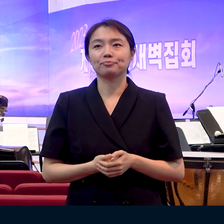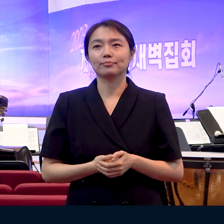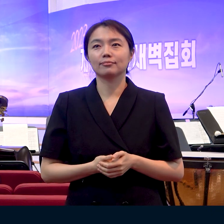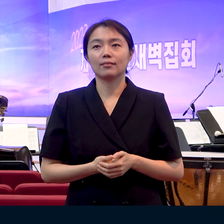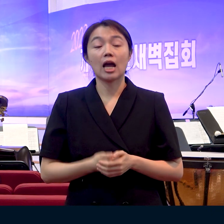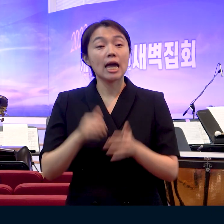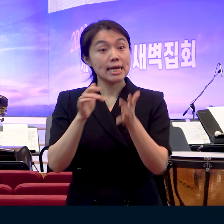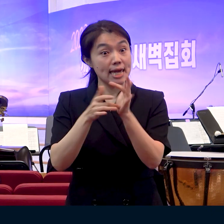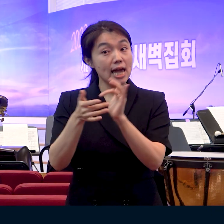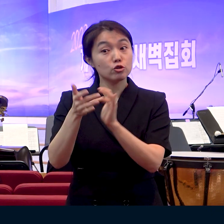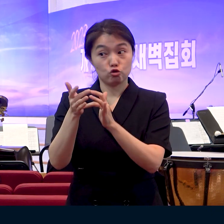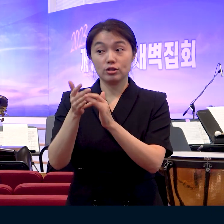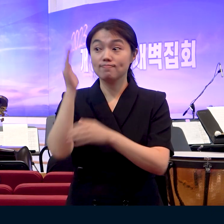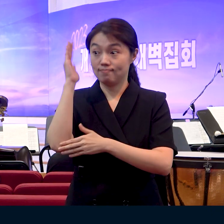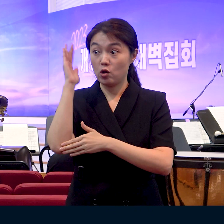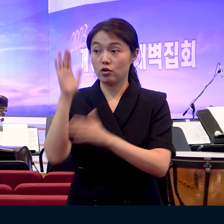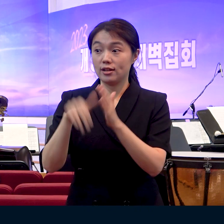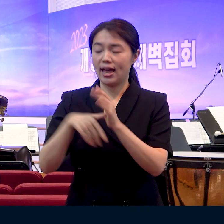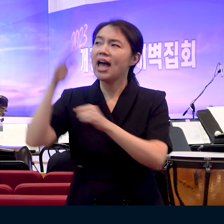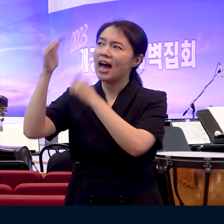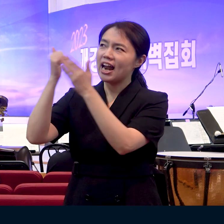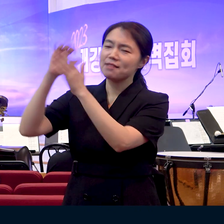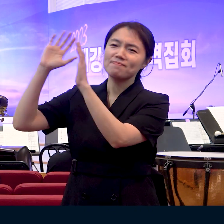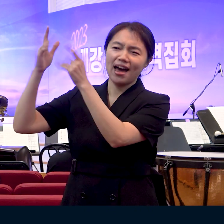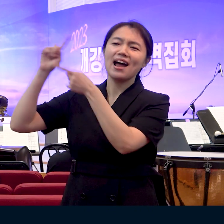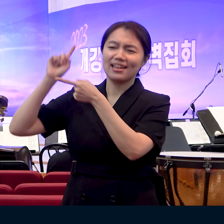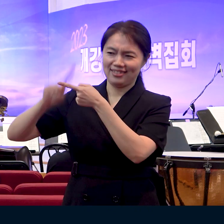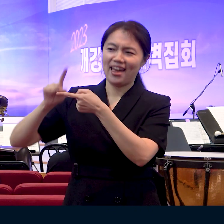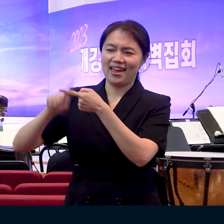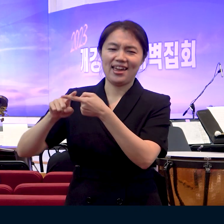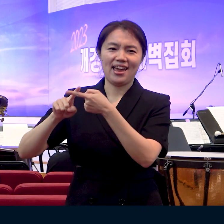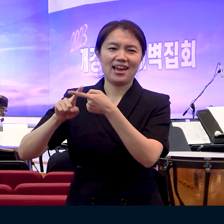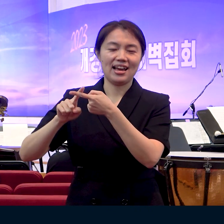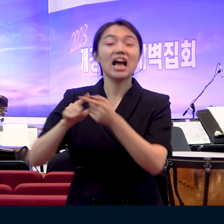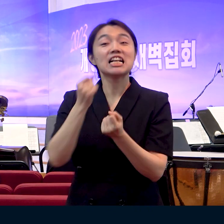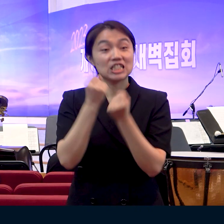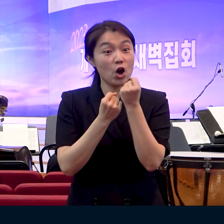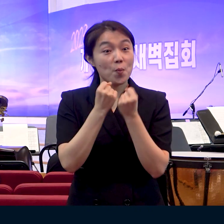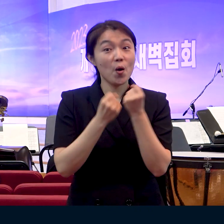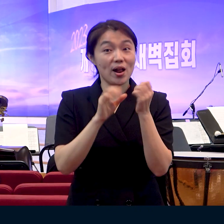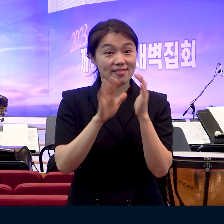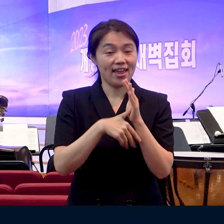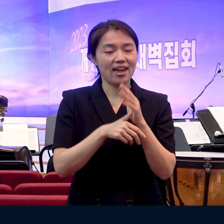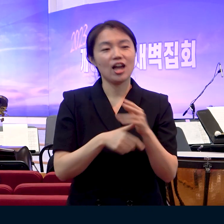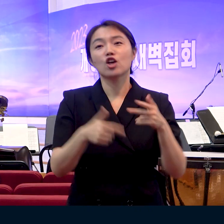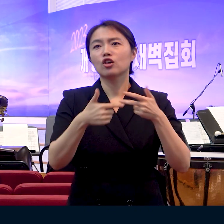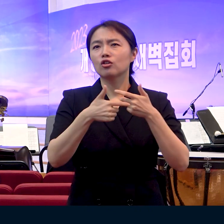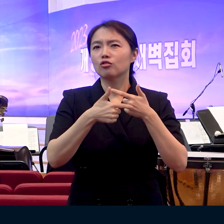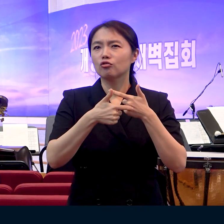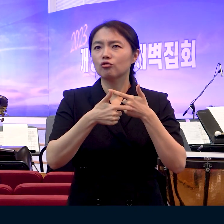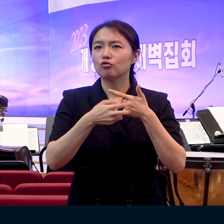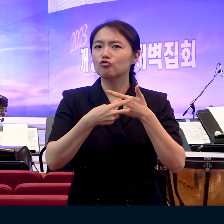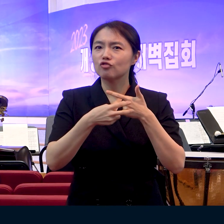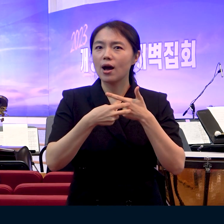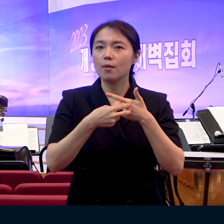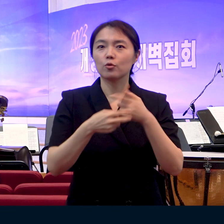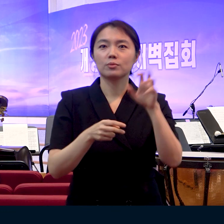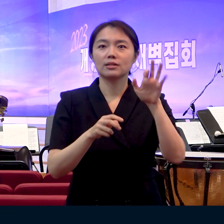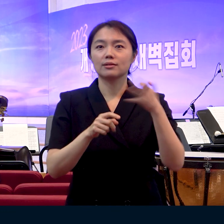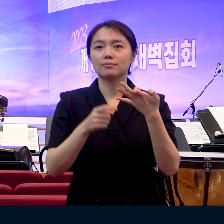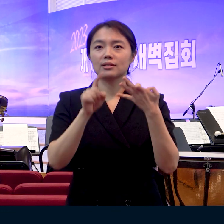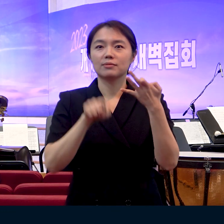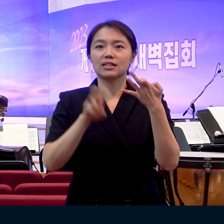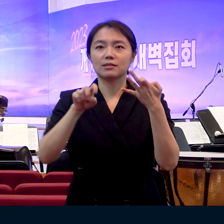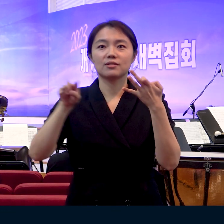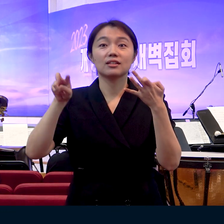예수님께서 하셨던 하나님 나라에 대한 말씀인 누가복음 13장 20절로 21절 말씀, 또 이르시되